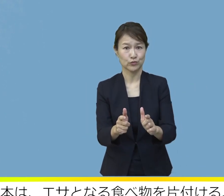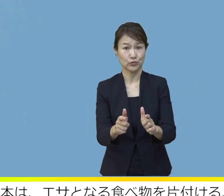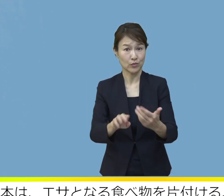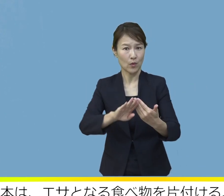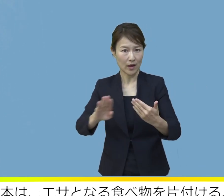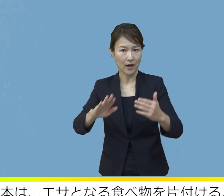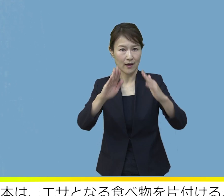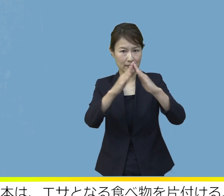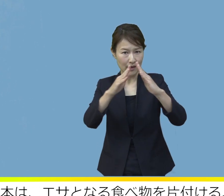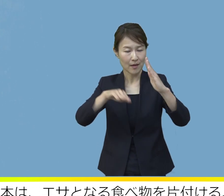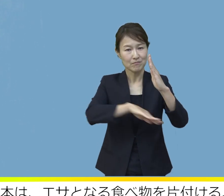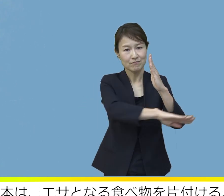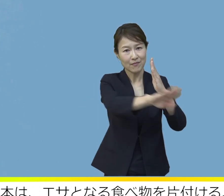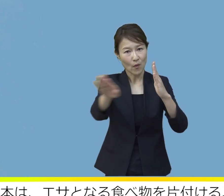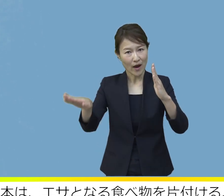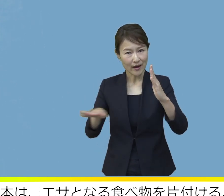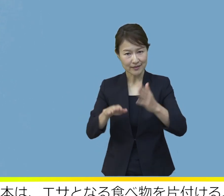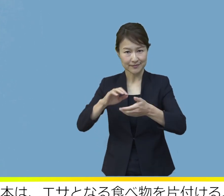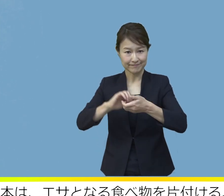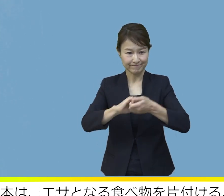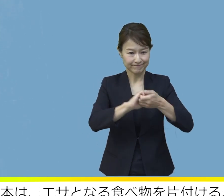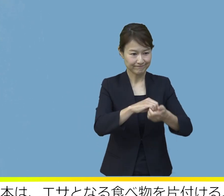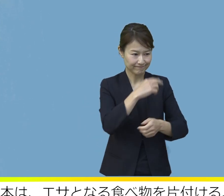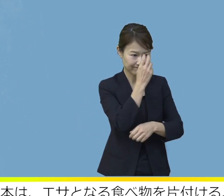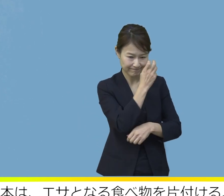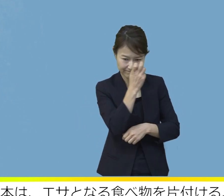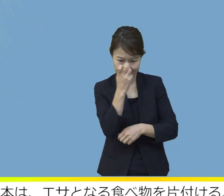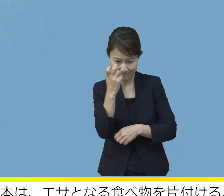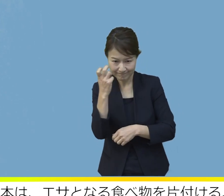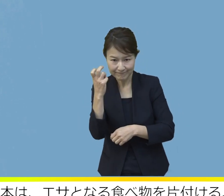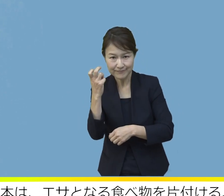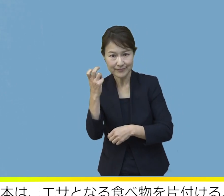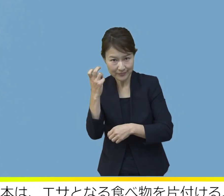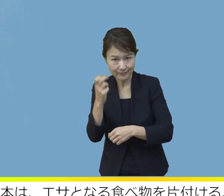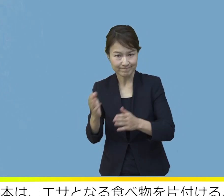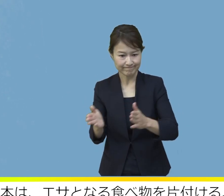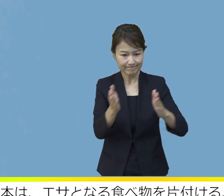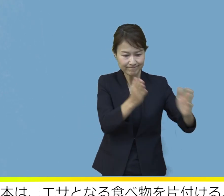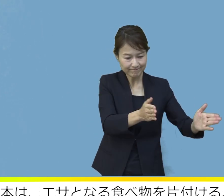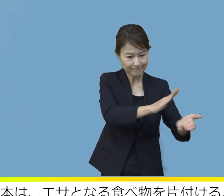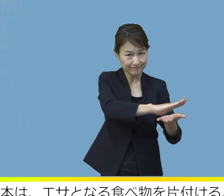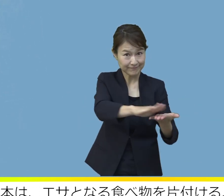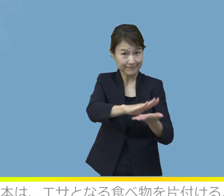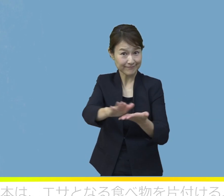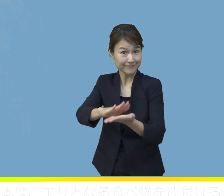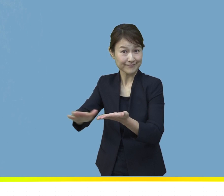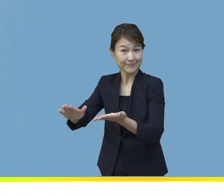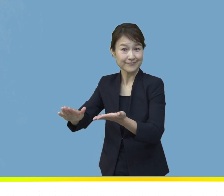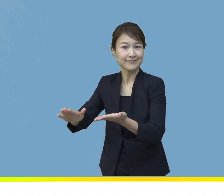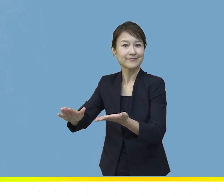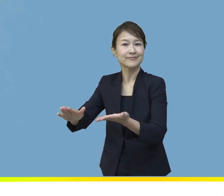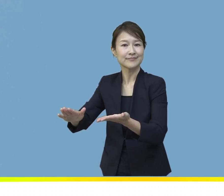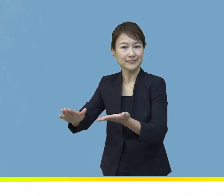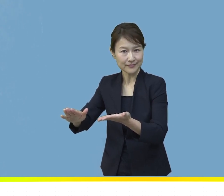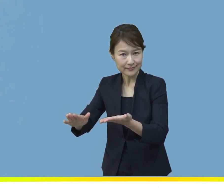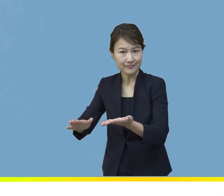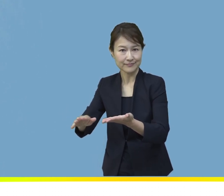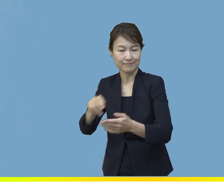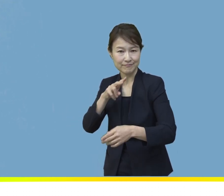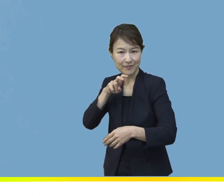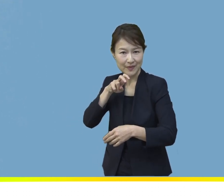点検整理し潜む場所をなくすなどです日頃